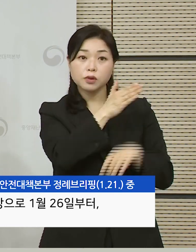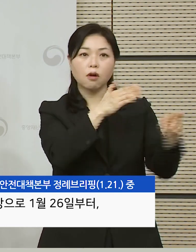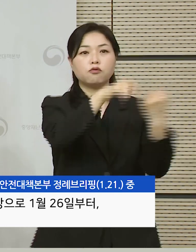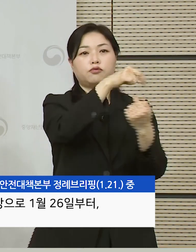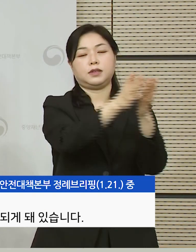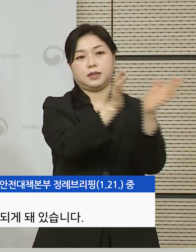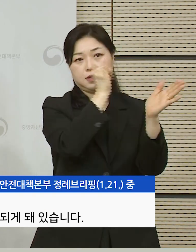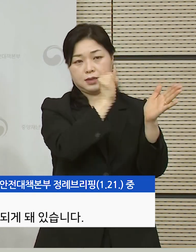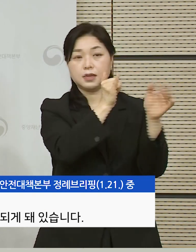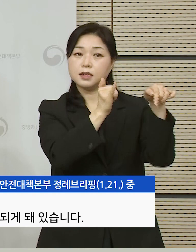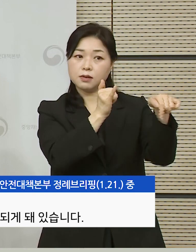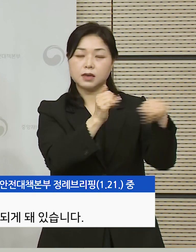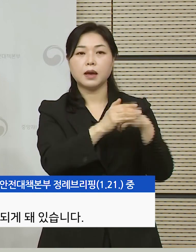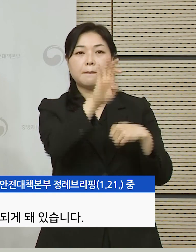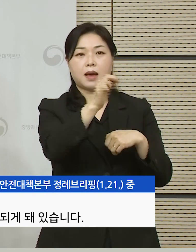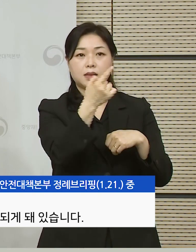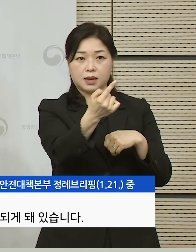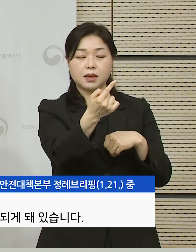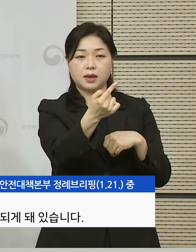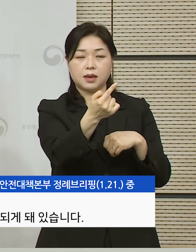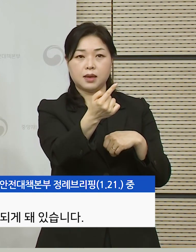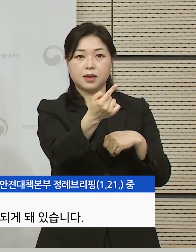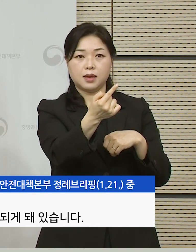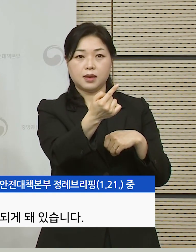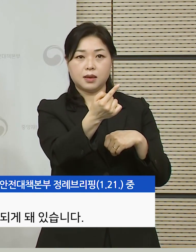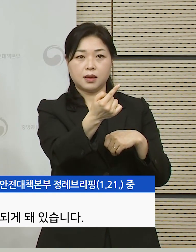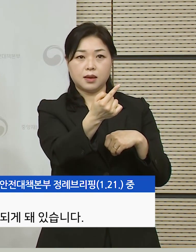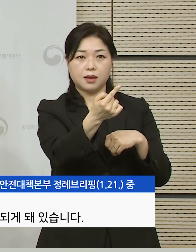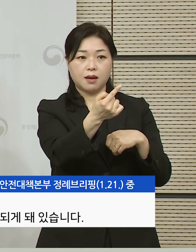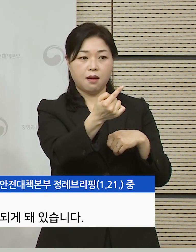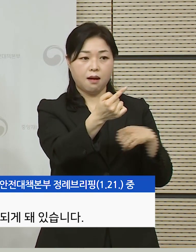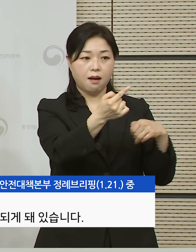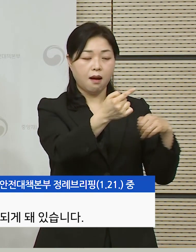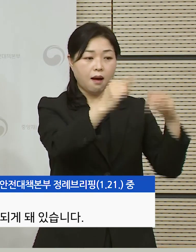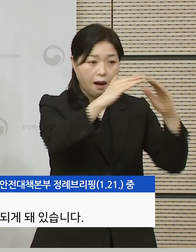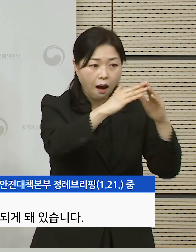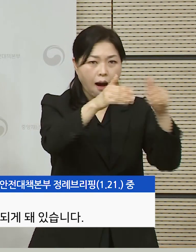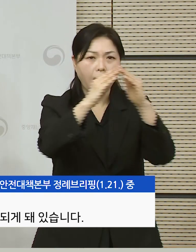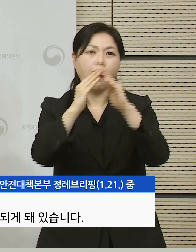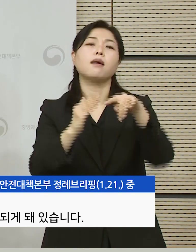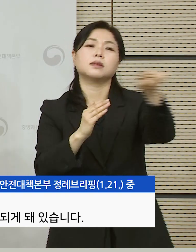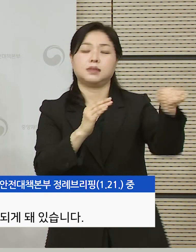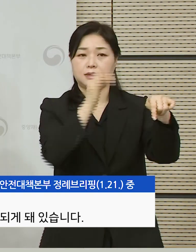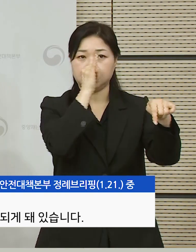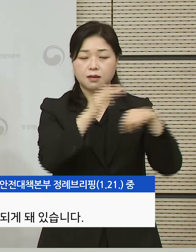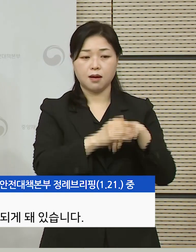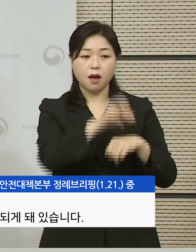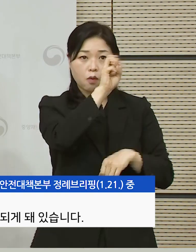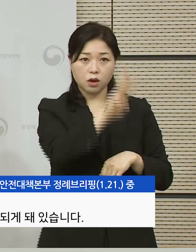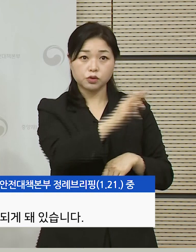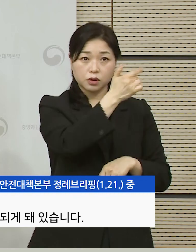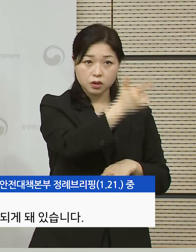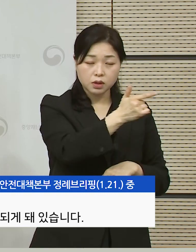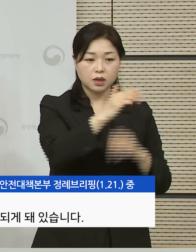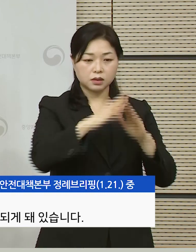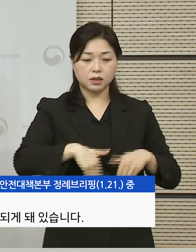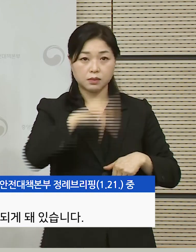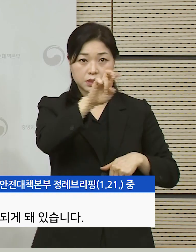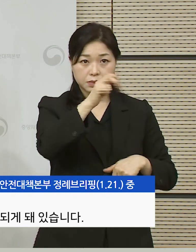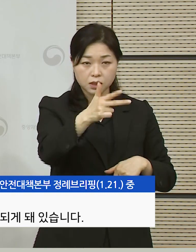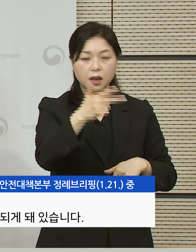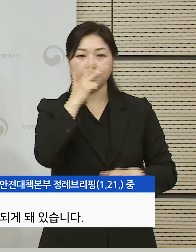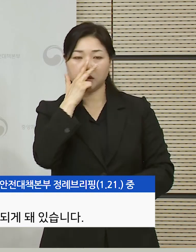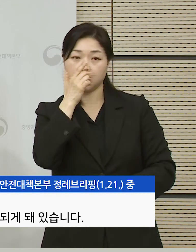되어 있습니다. 이곳에는 41개의 선별진료소가 설치가 되어 있습니다. 광주가 6개,